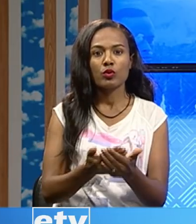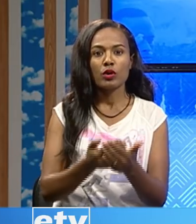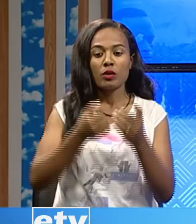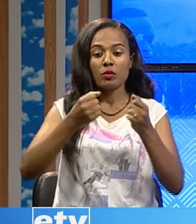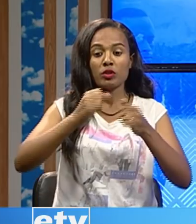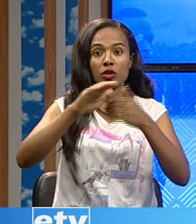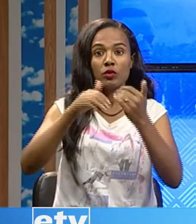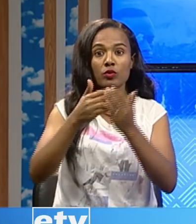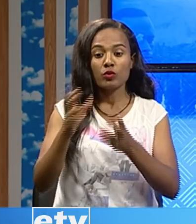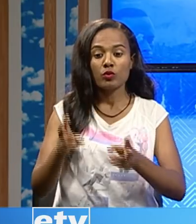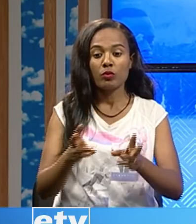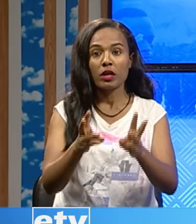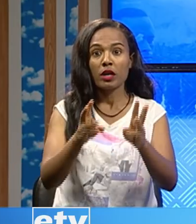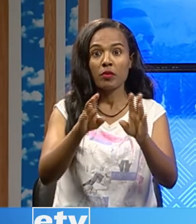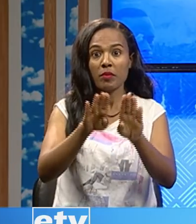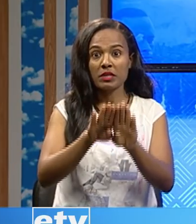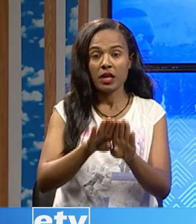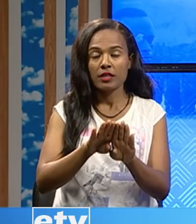በቻሉት ሁሉ መንገድም በመዝጋት